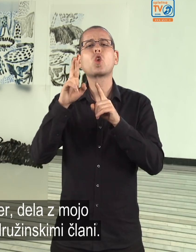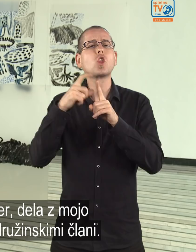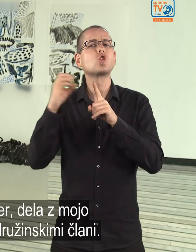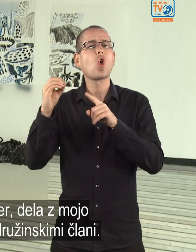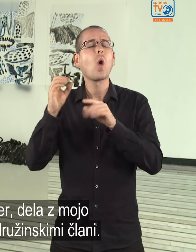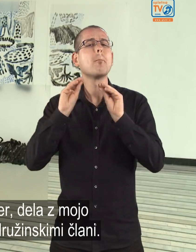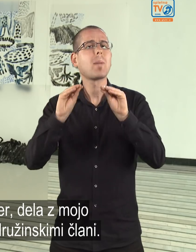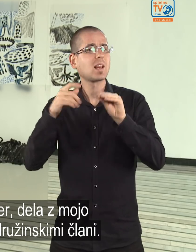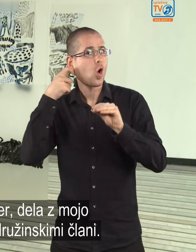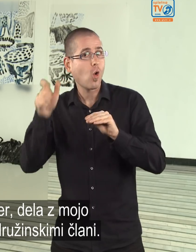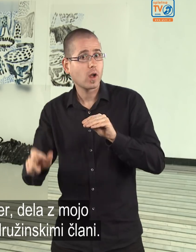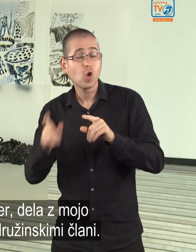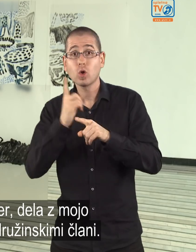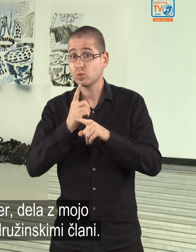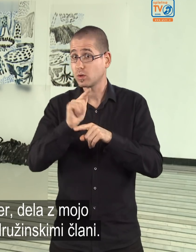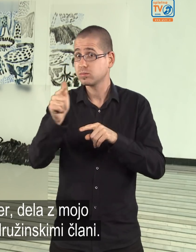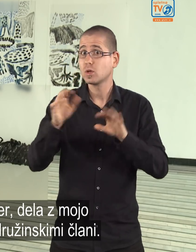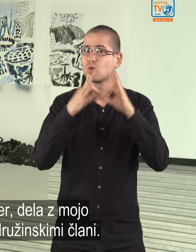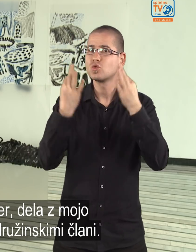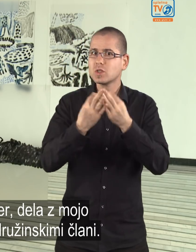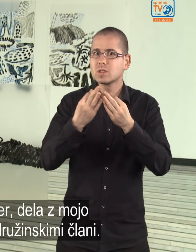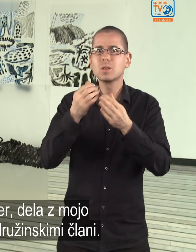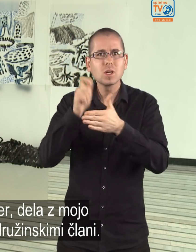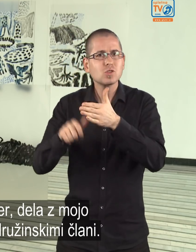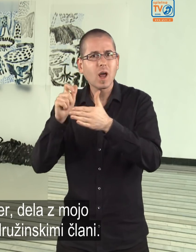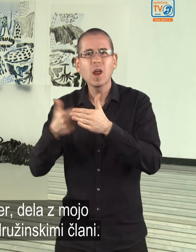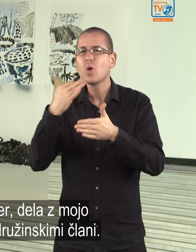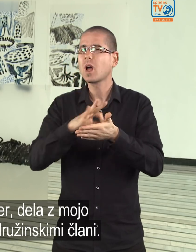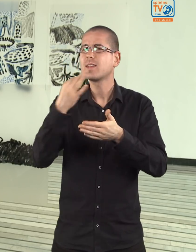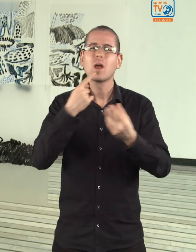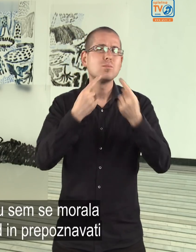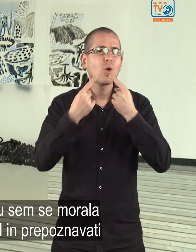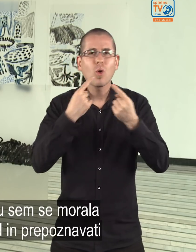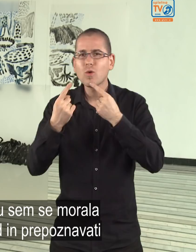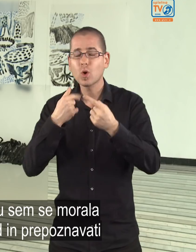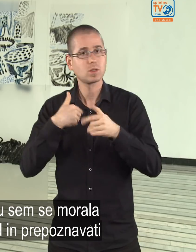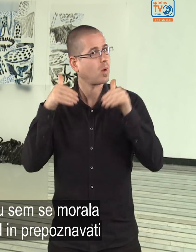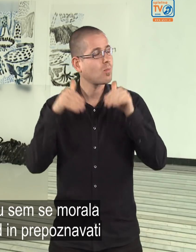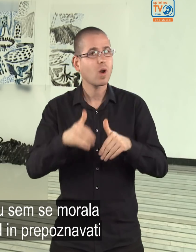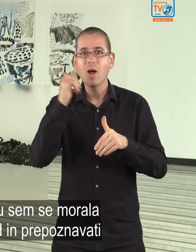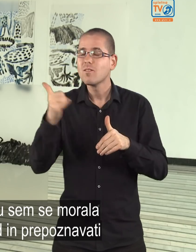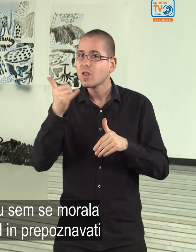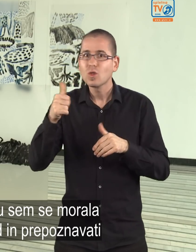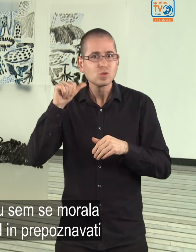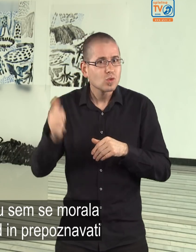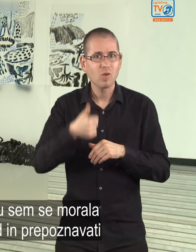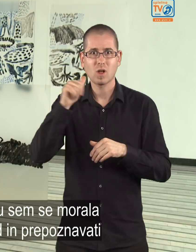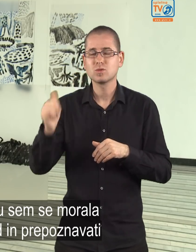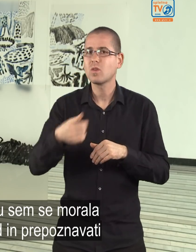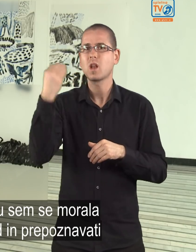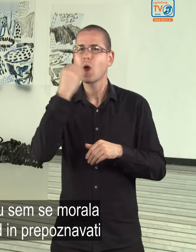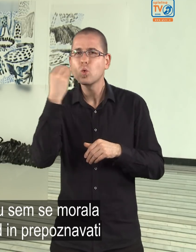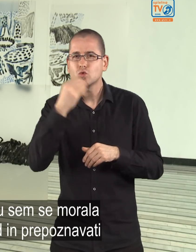družinskimi člani. In v bistvu v vsakdanjem pogovoru sem mogla vedno znova se naučiti